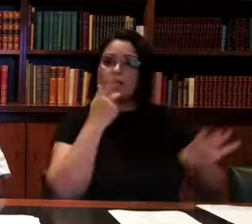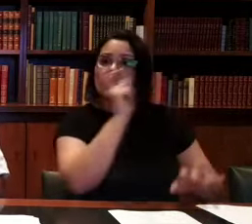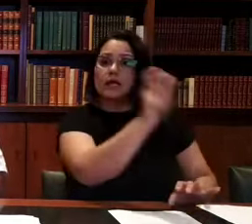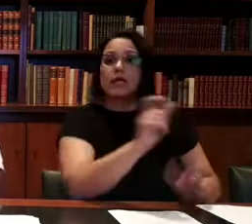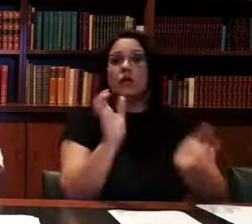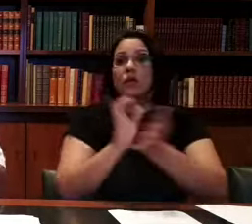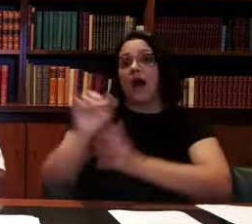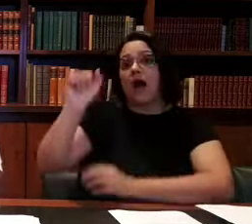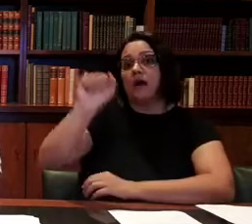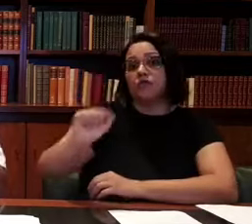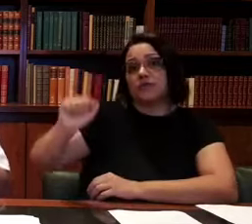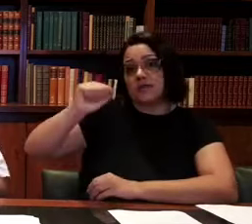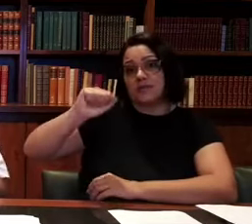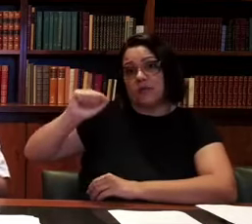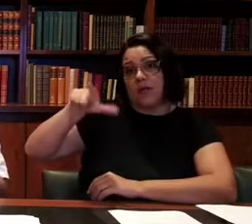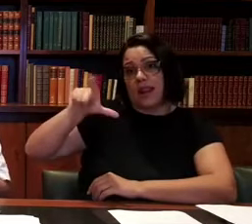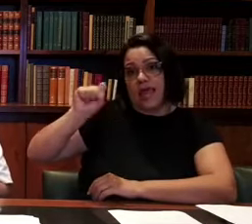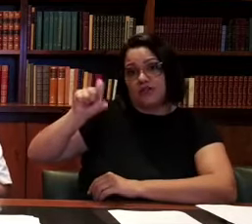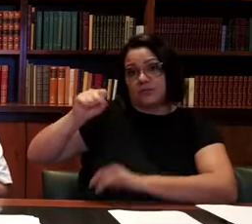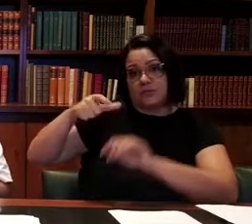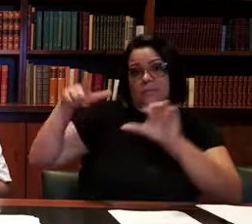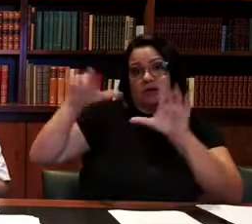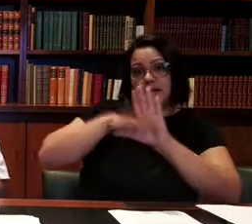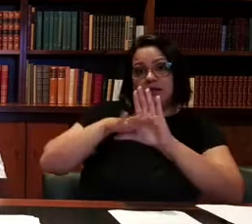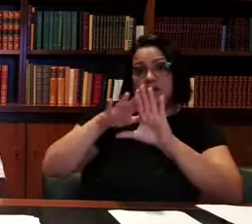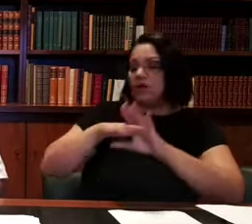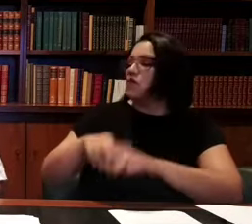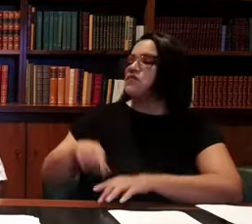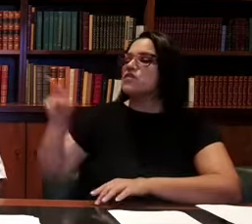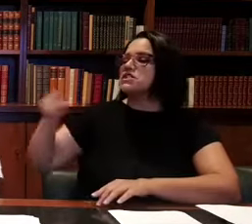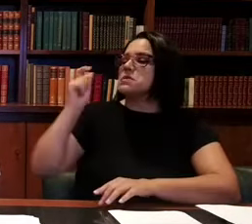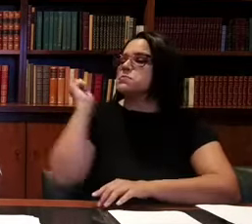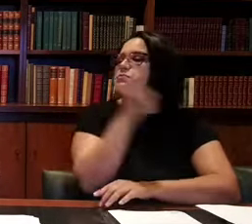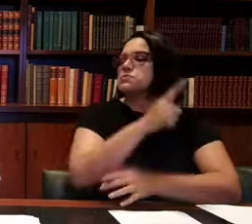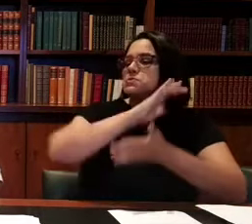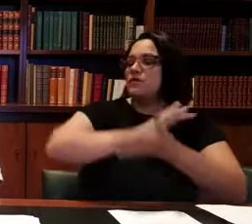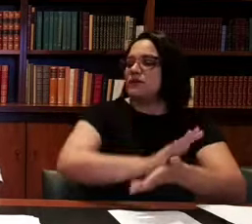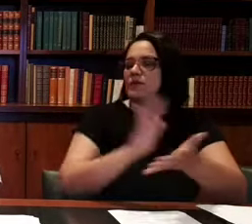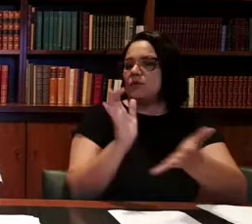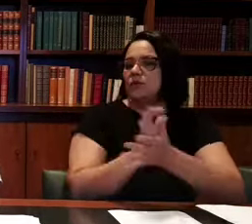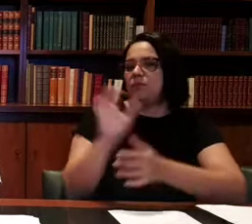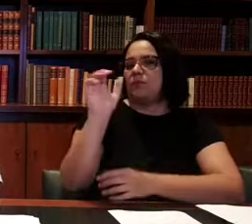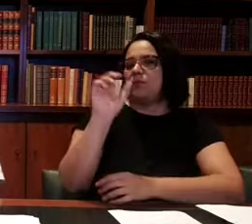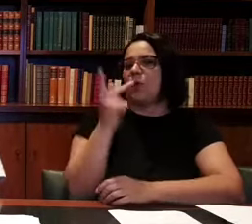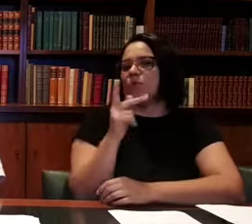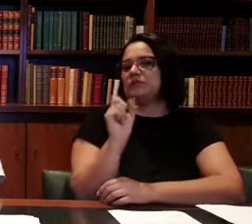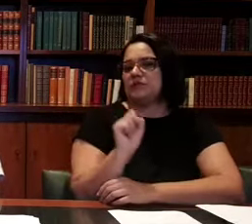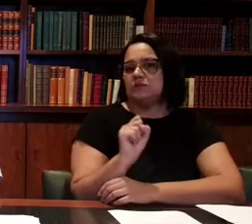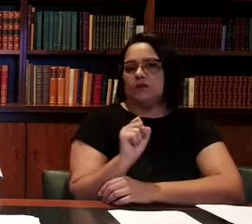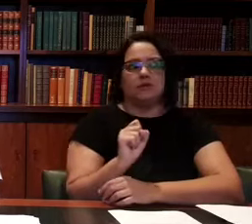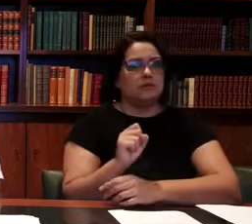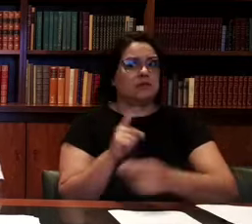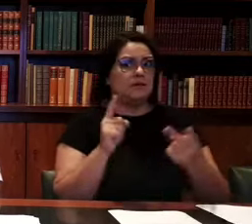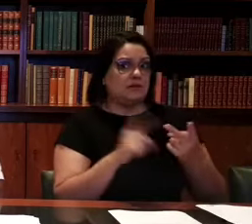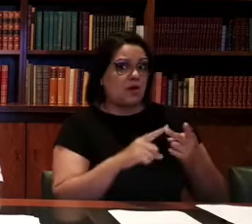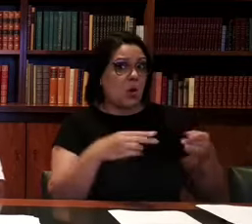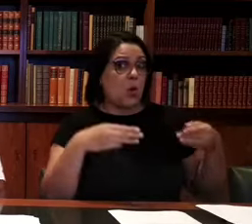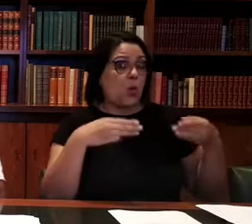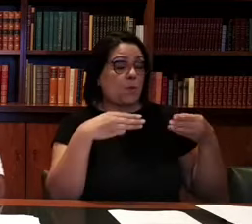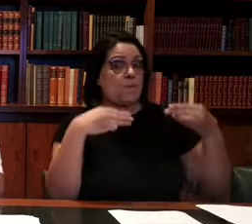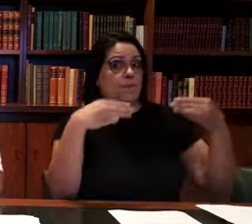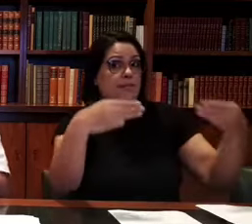lésbica falou que ofende a família de homossexuais essa certo a Segunda instância o relator pediu aqui lamento Ministério